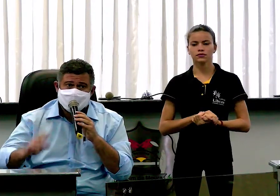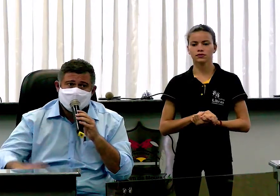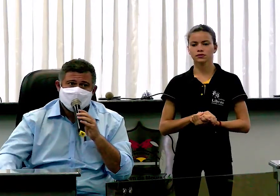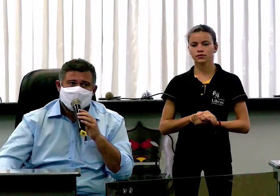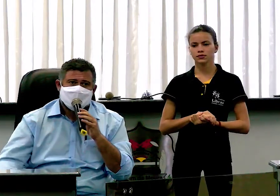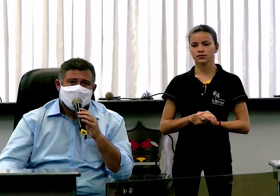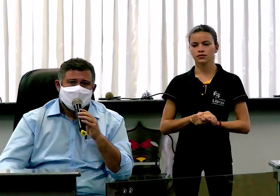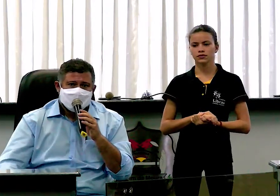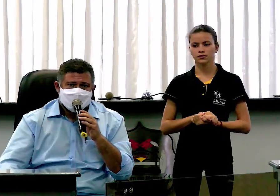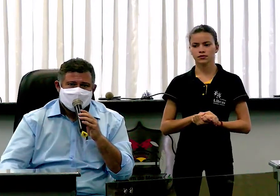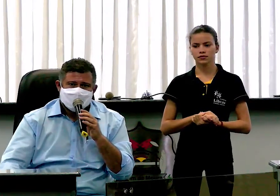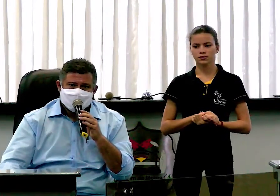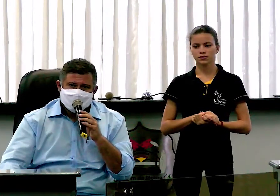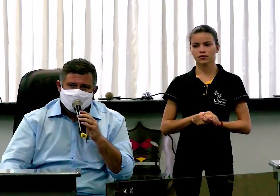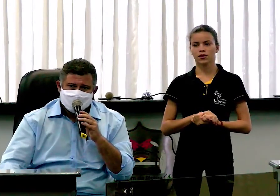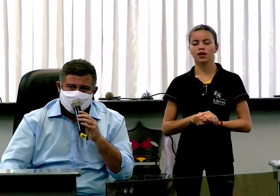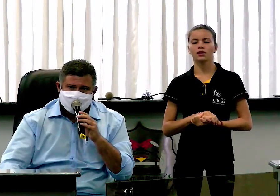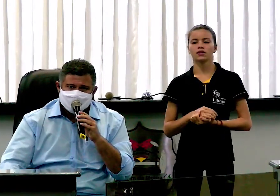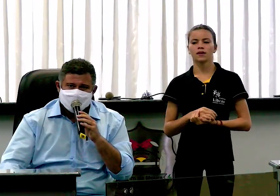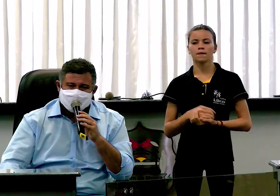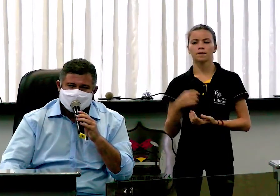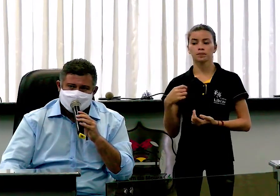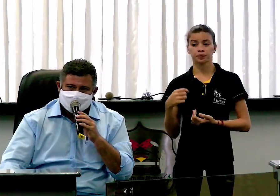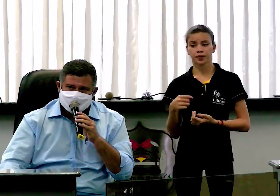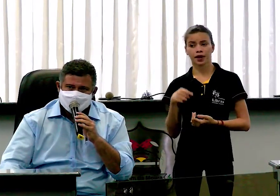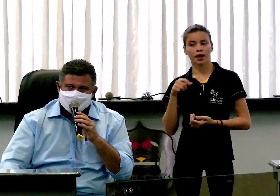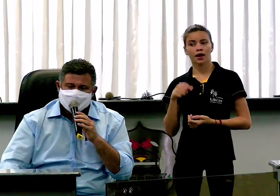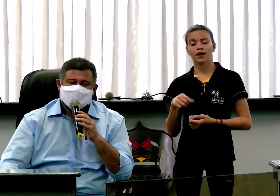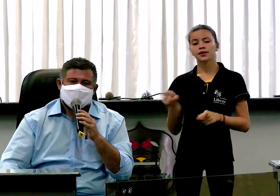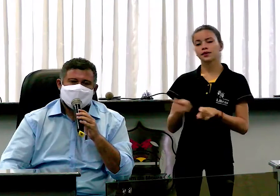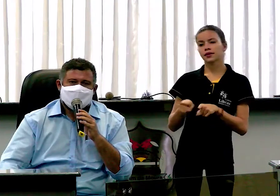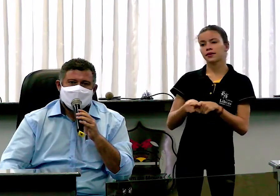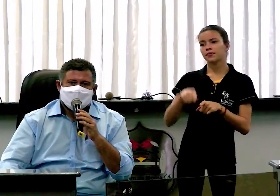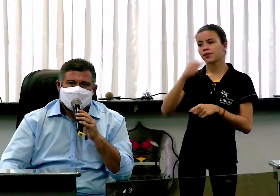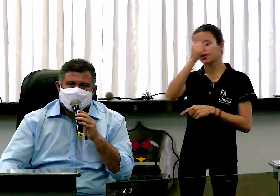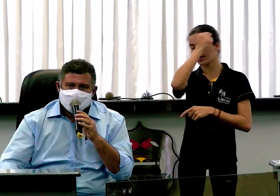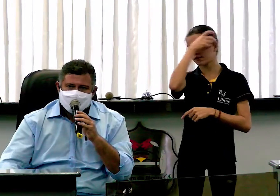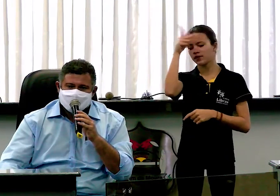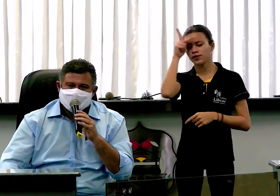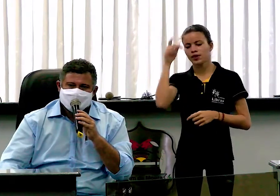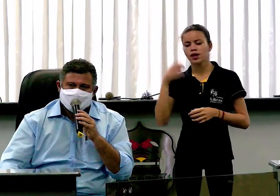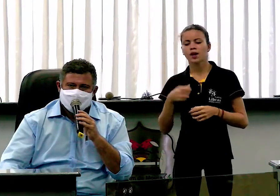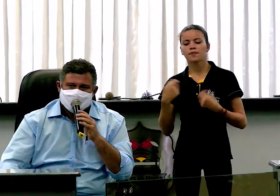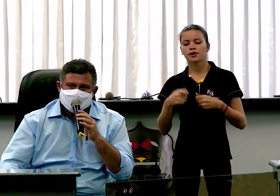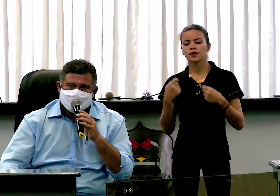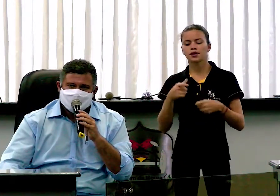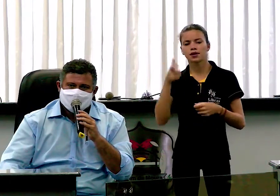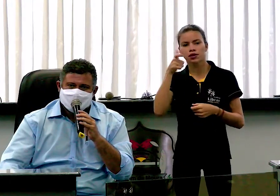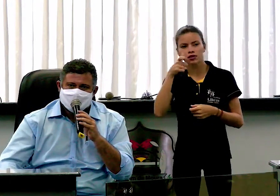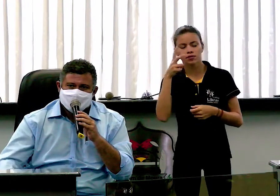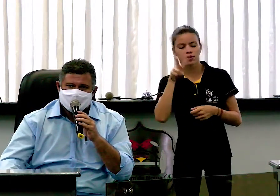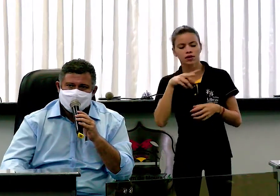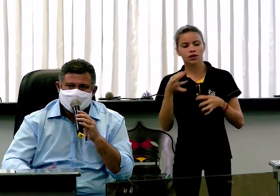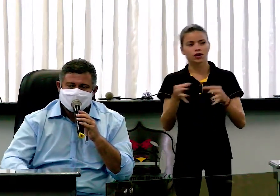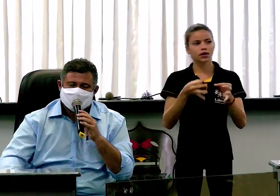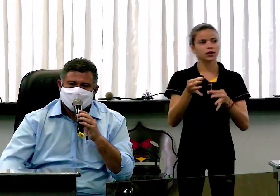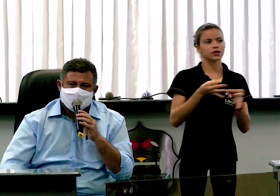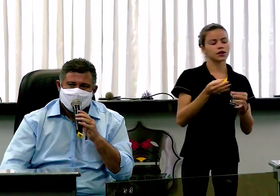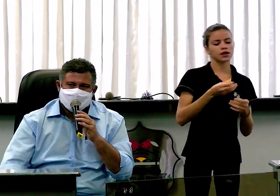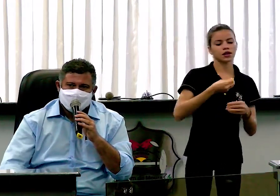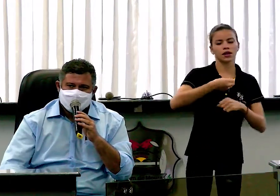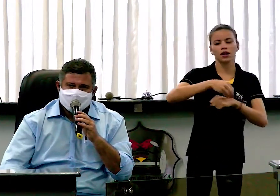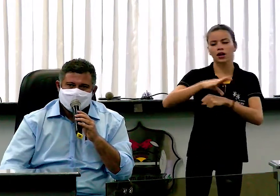fita 2019 e nós temos que concluído para a prestação de conta tem emendas parlamentares de